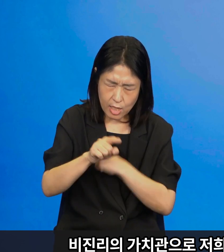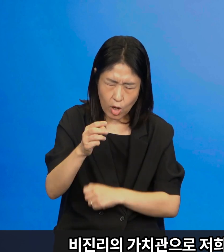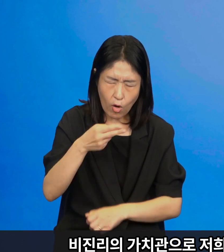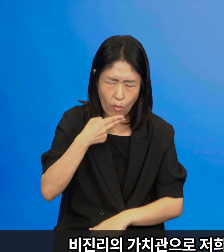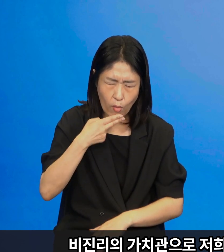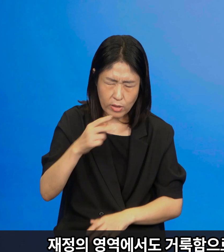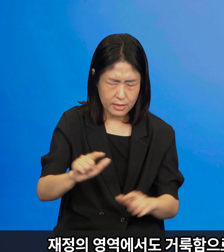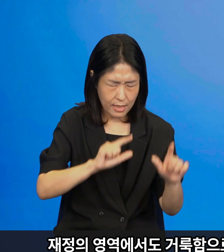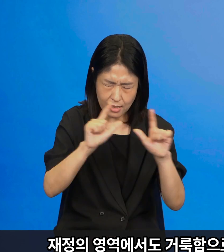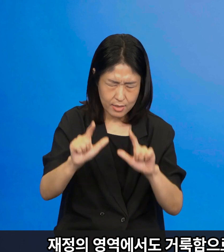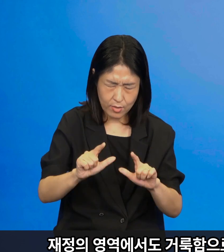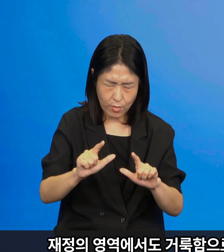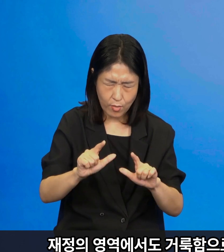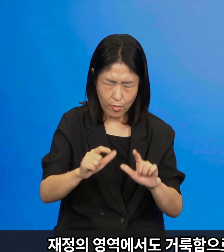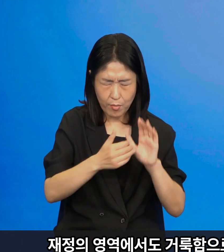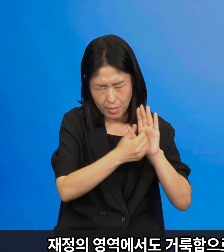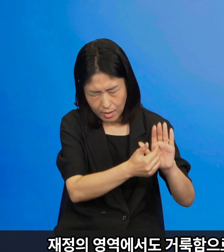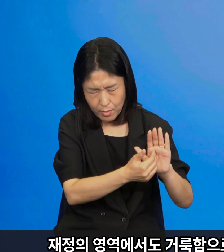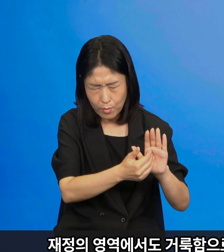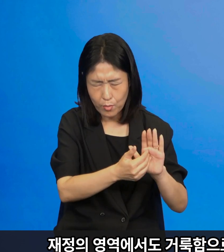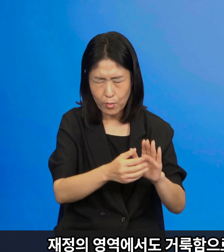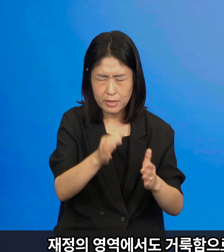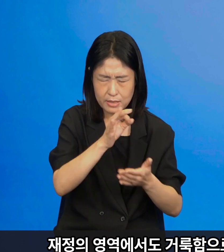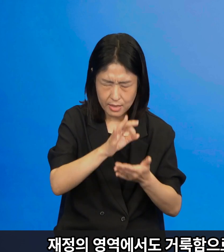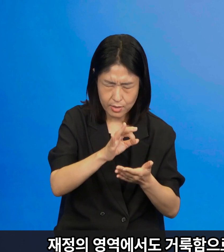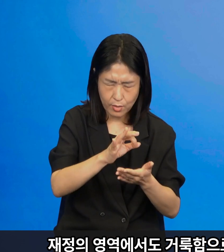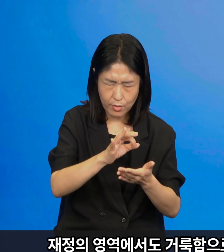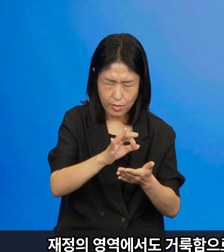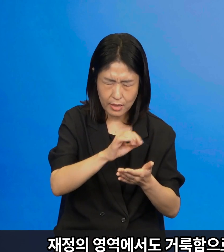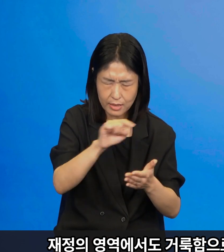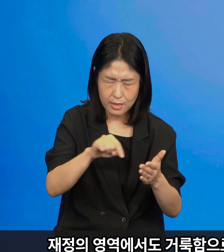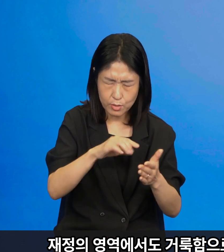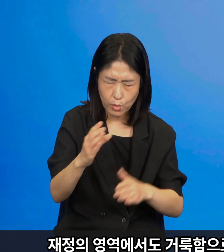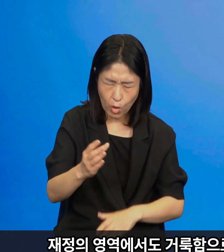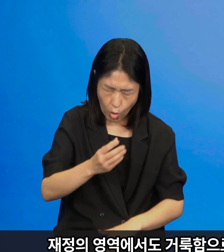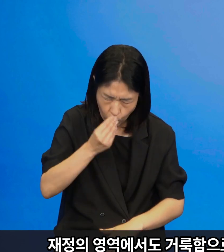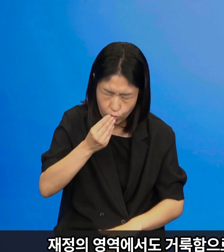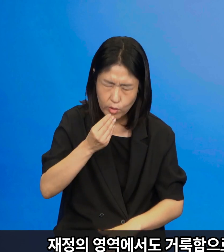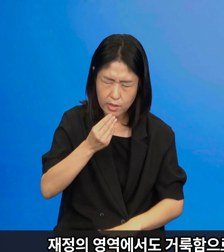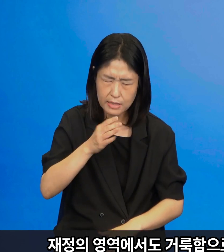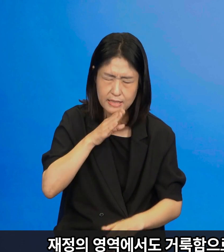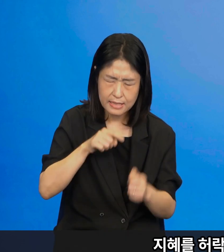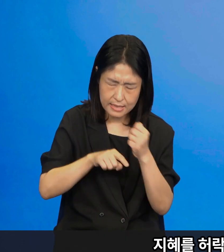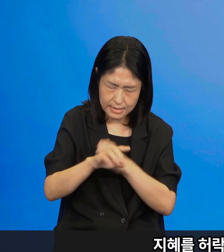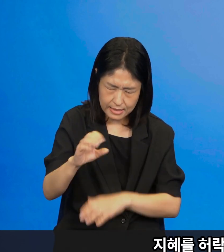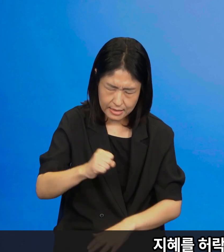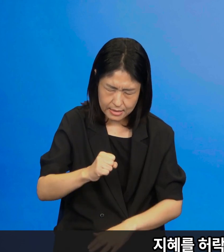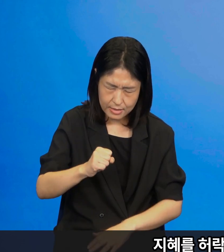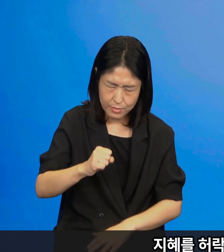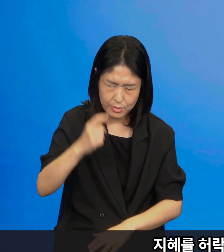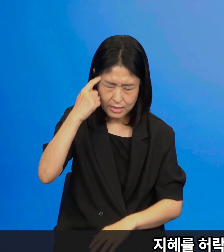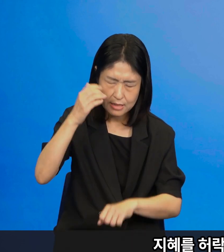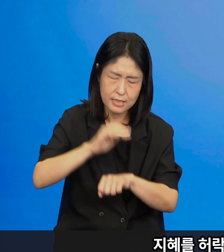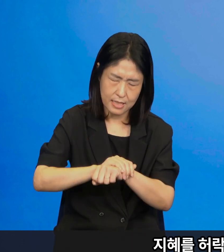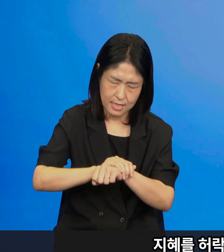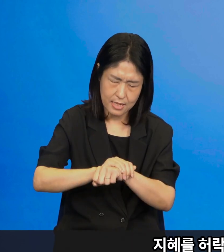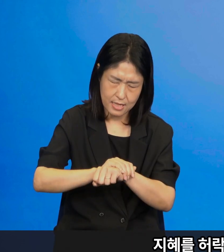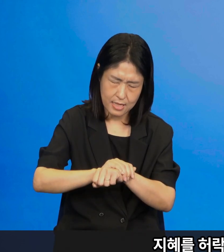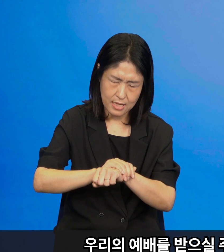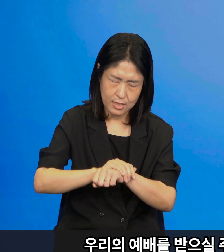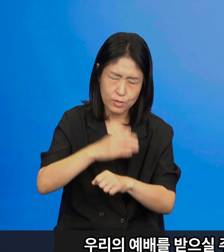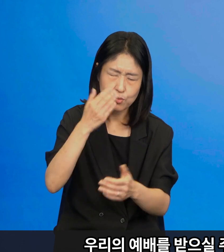하여 주시고 재정의 영역에서도 거룩함으로 주님의 진리로 살아갈 수 있도록 지혜를 허락하여